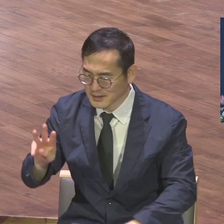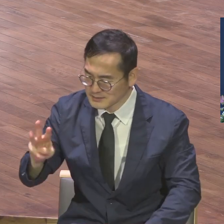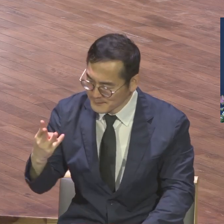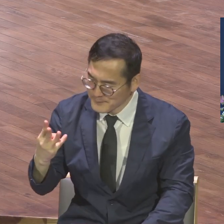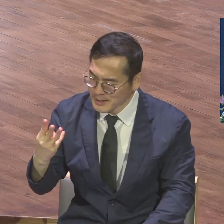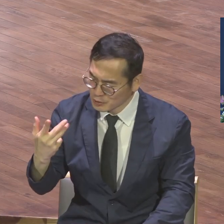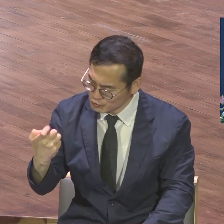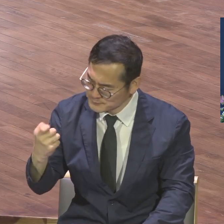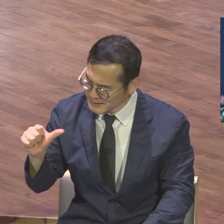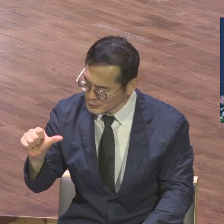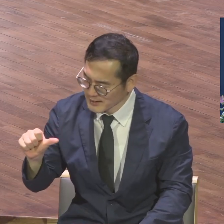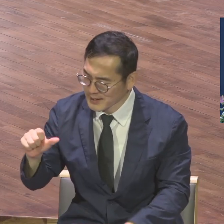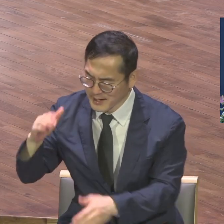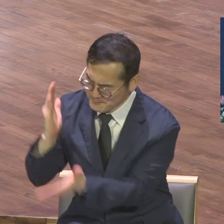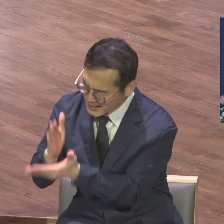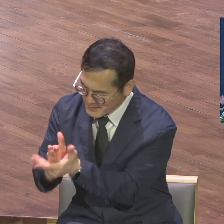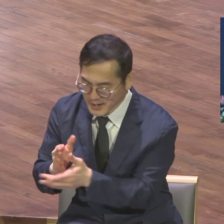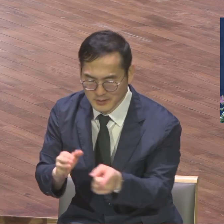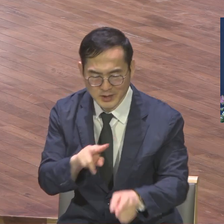나누었어요.